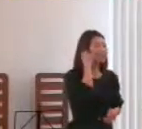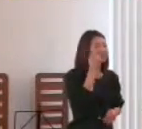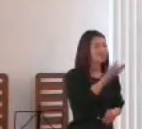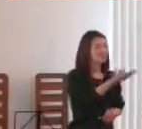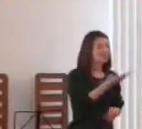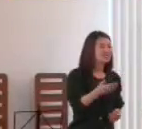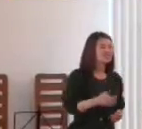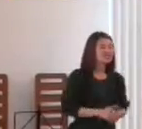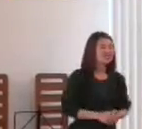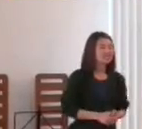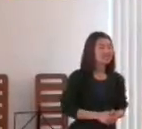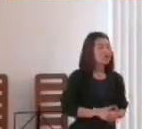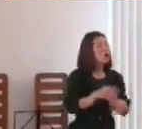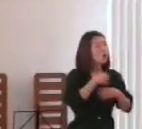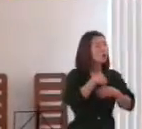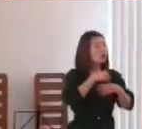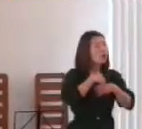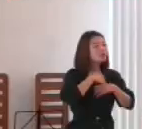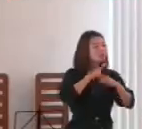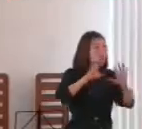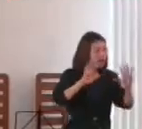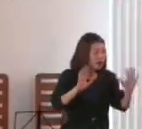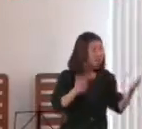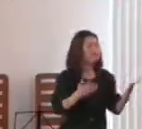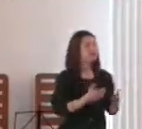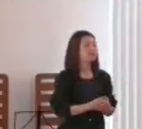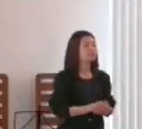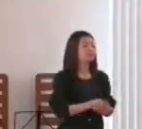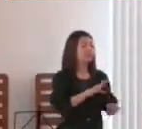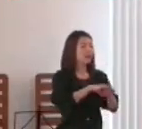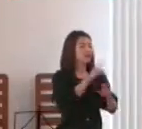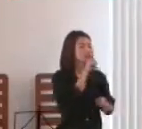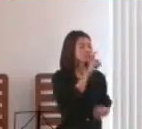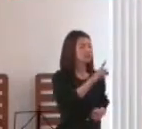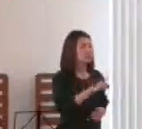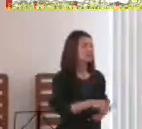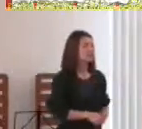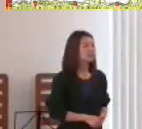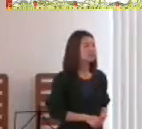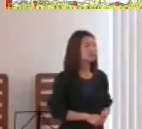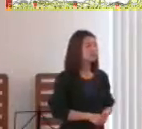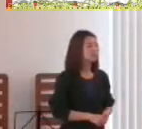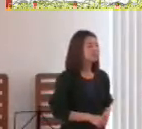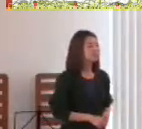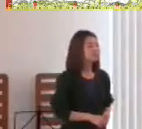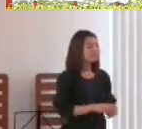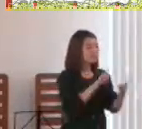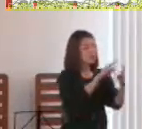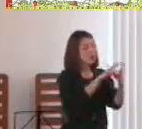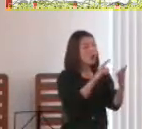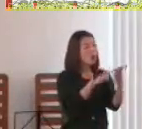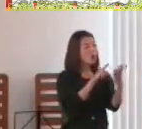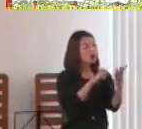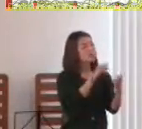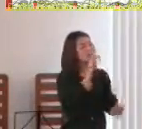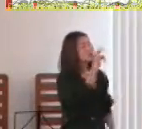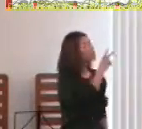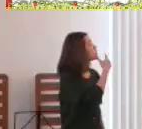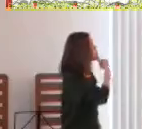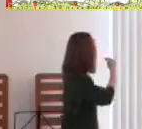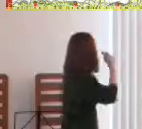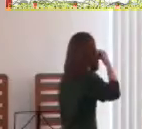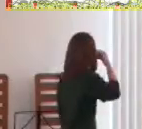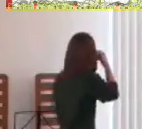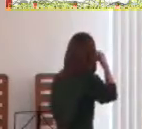恐れるなと必ず言ってるんですね。で、その4回をちょっと見ていきたいと思うんですけども、最初はマタ